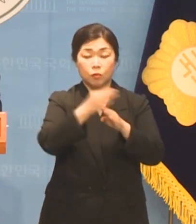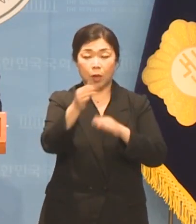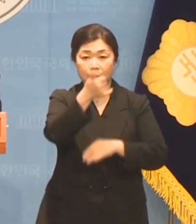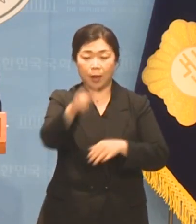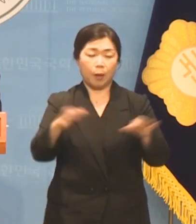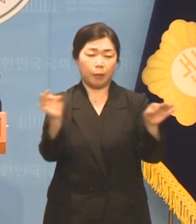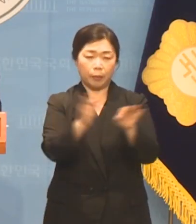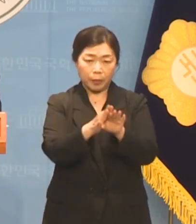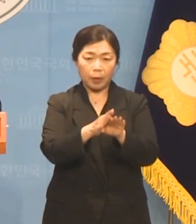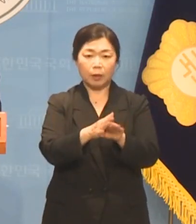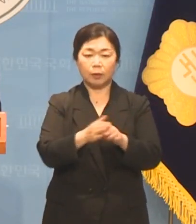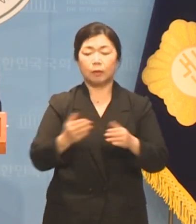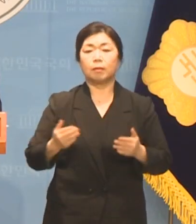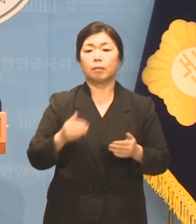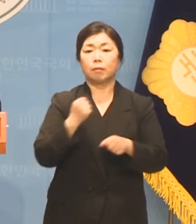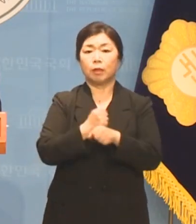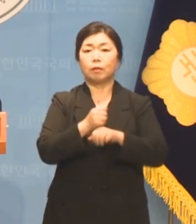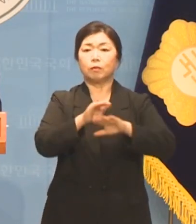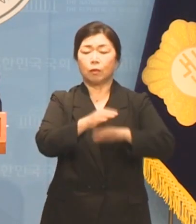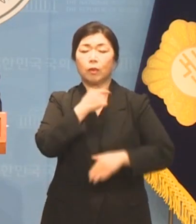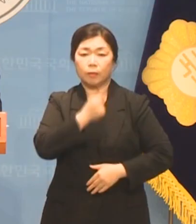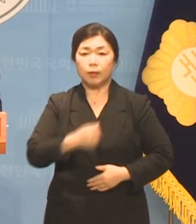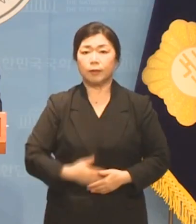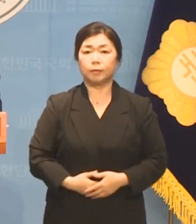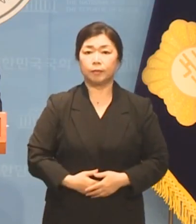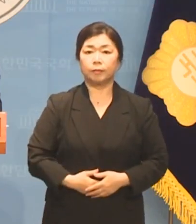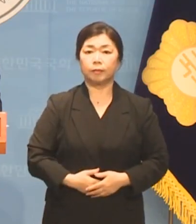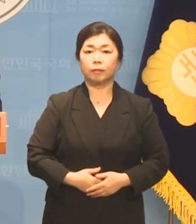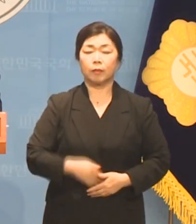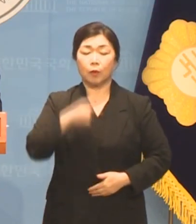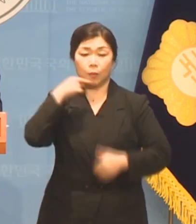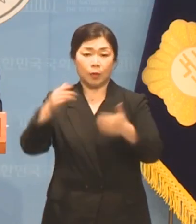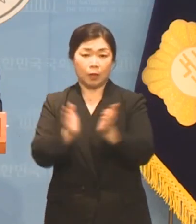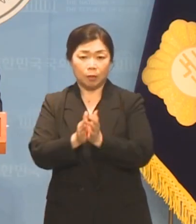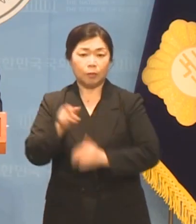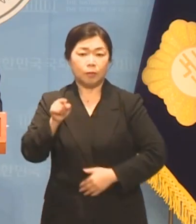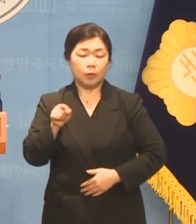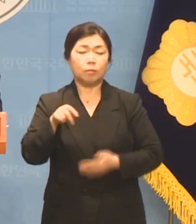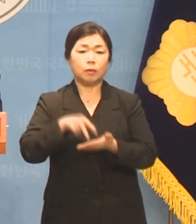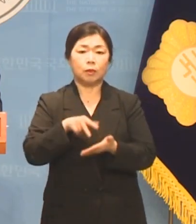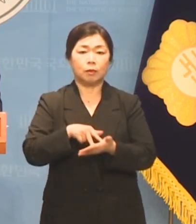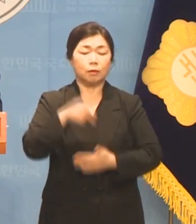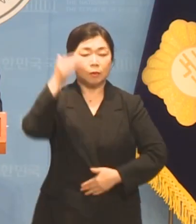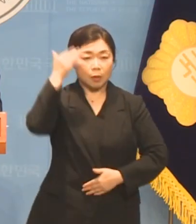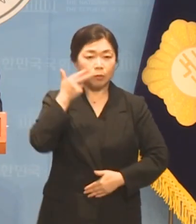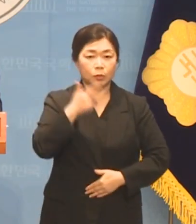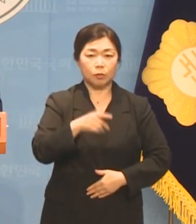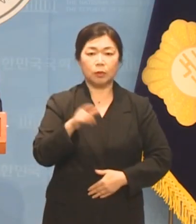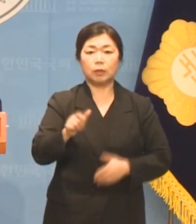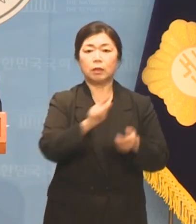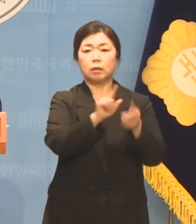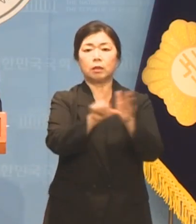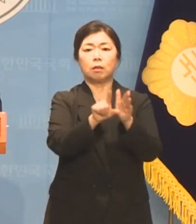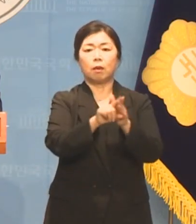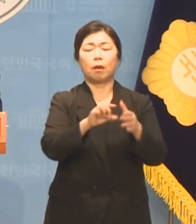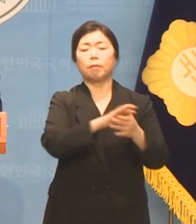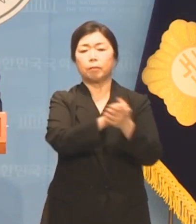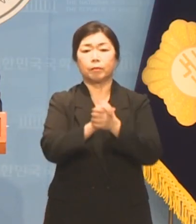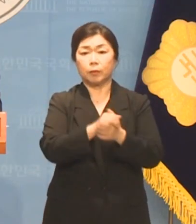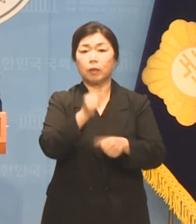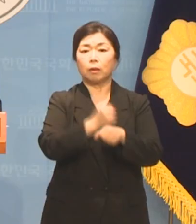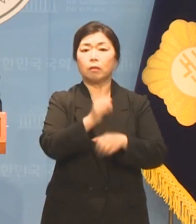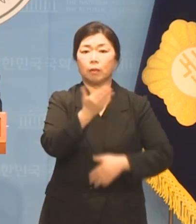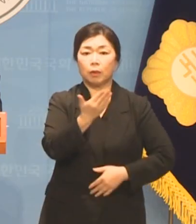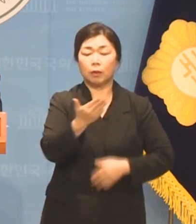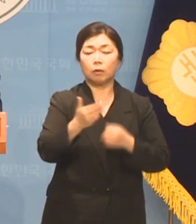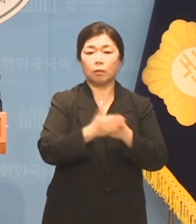진전시켜 나가겠습니다. 국민의힘은 한미 간의 신뢰를 회복시켰습니다. 한동훈 후보가 당선되면